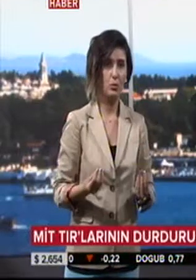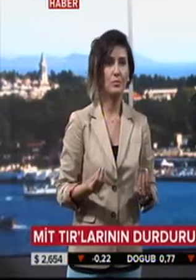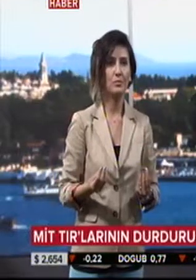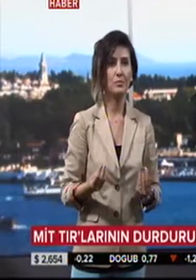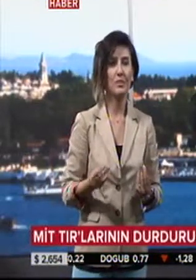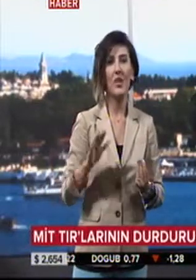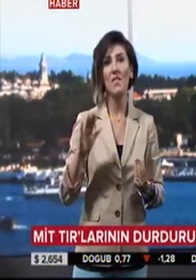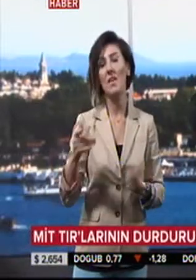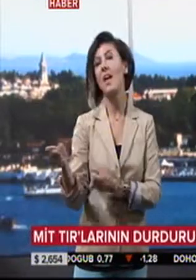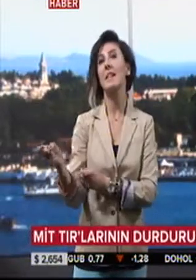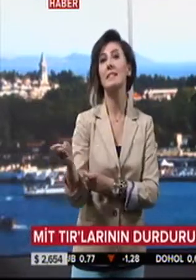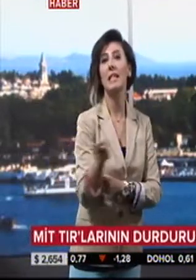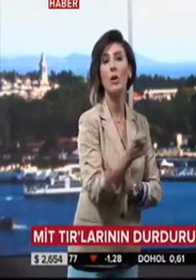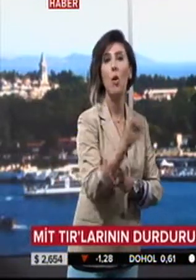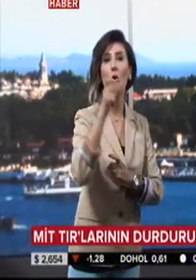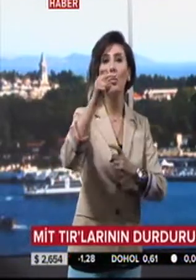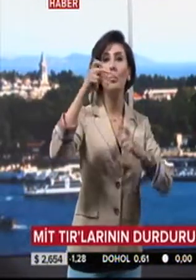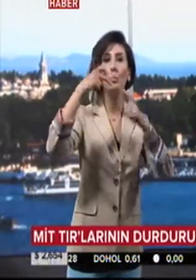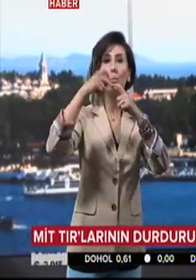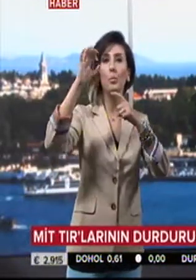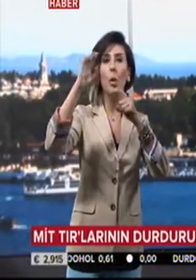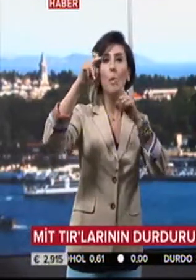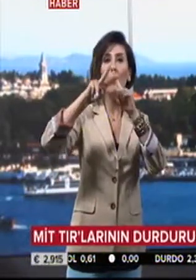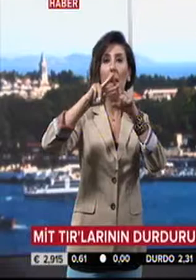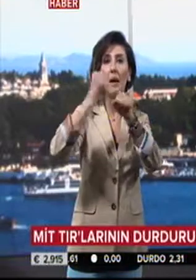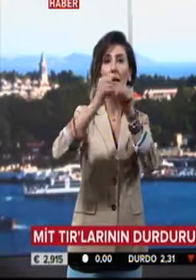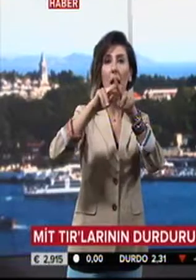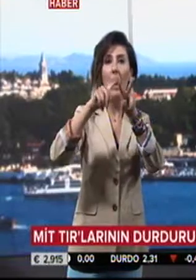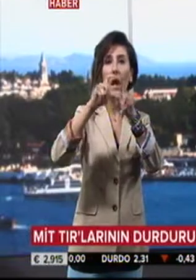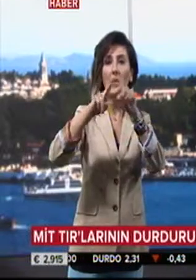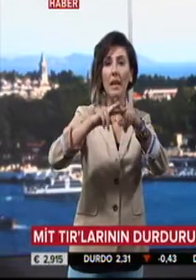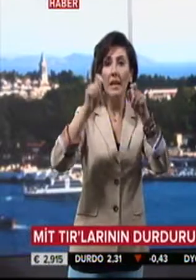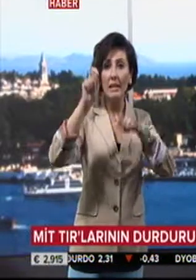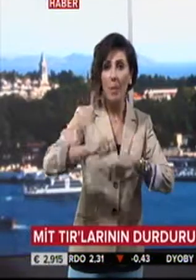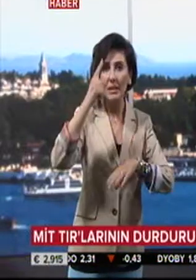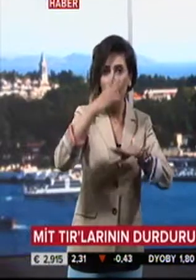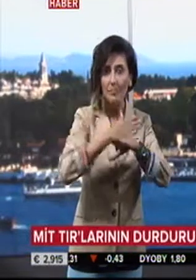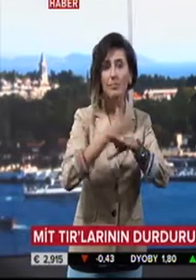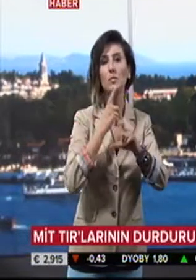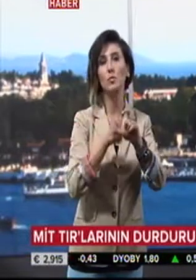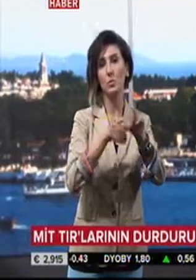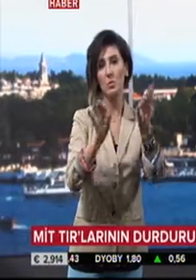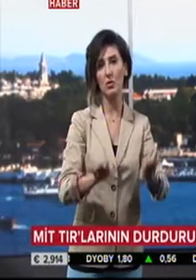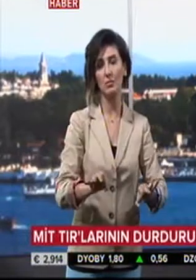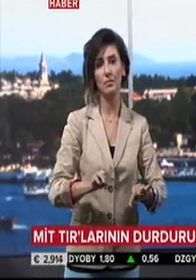geçti ve terör propagandası yapıldığı gerekçesiyle soruşturma başlattı.